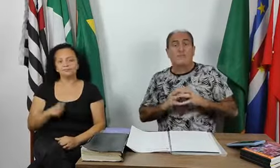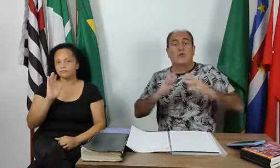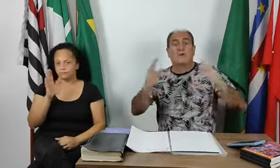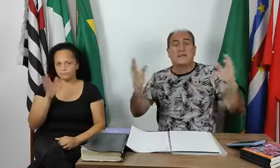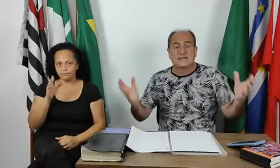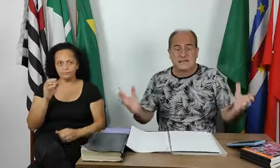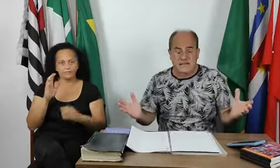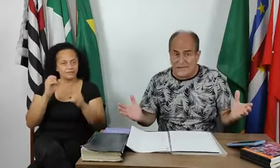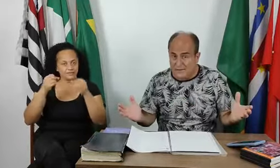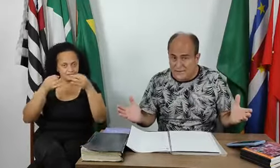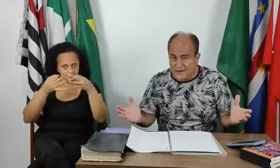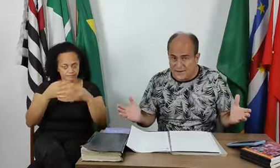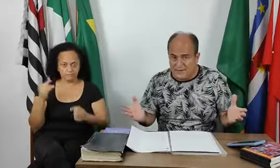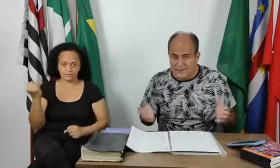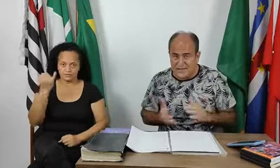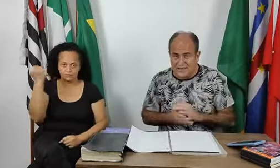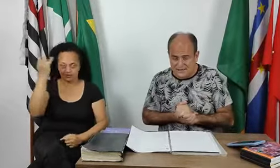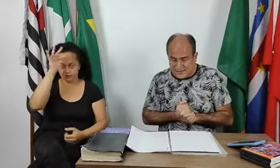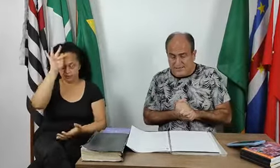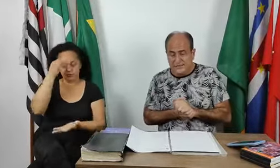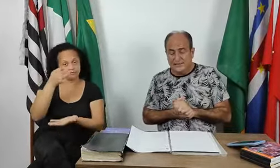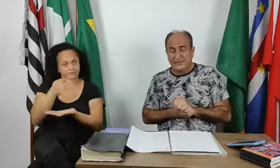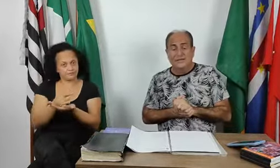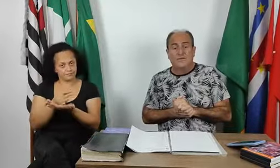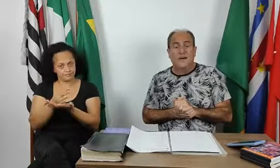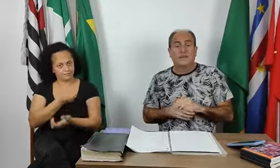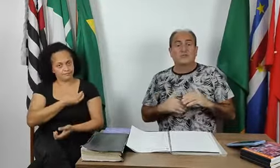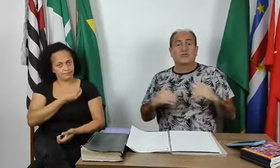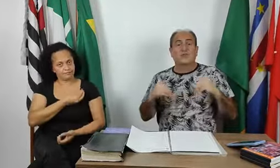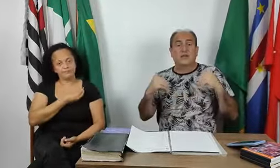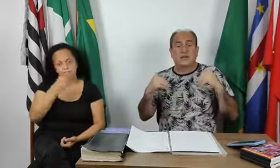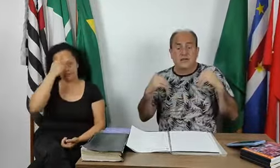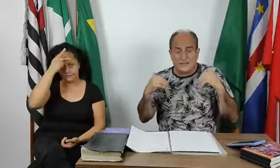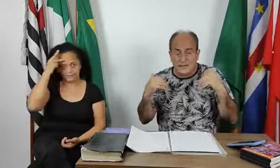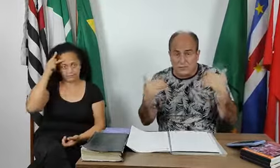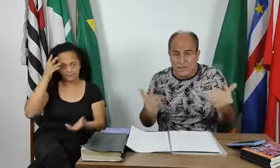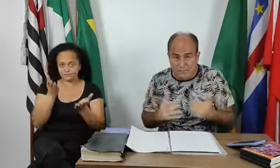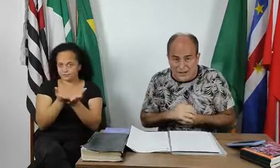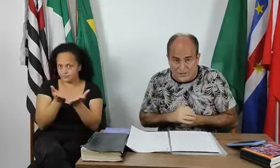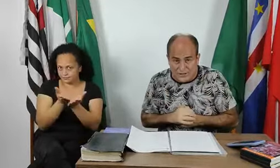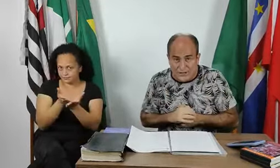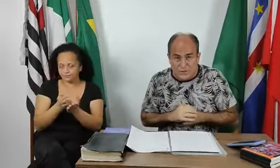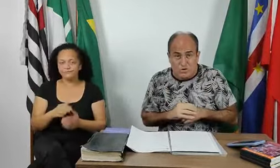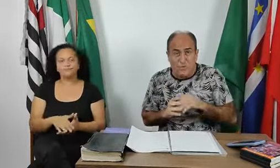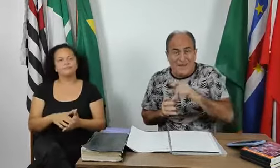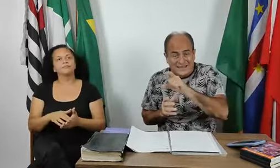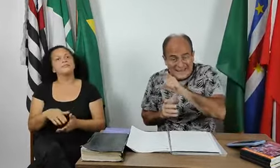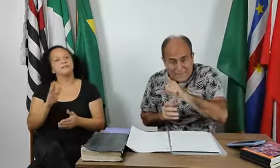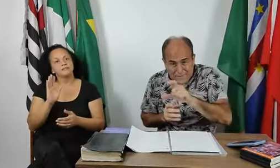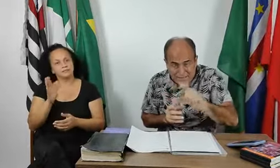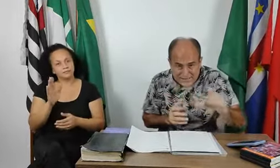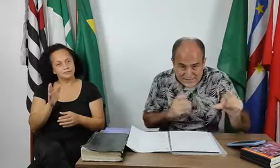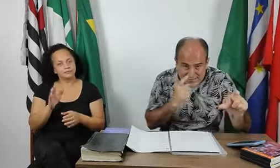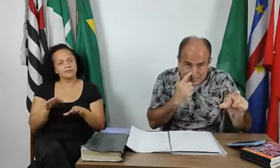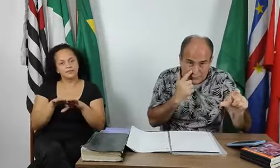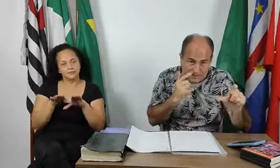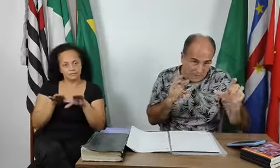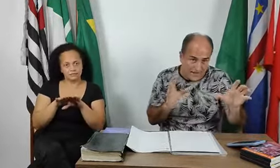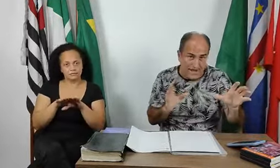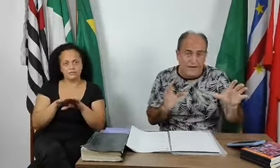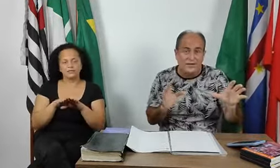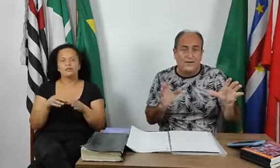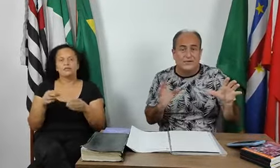a importância da fé na vida cristã. Falamos também na segunda parte sobre a definição